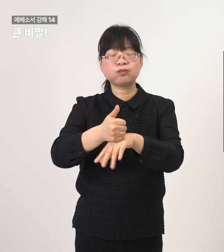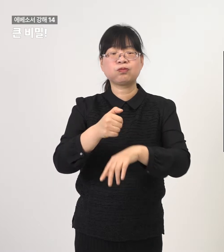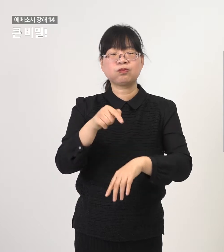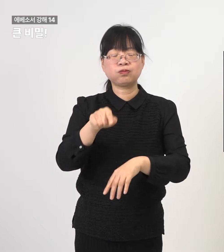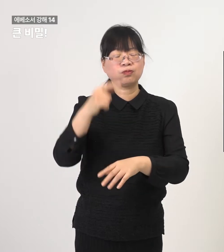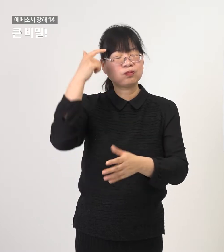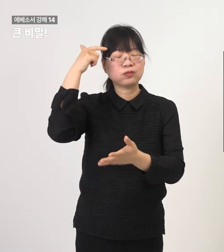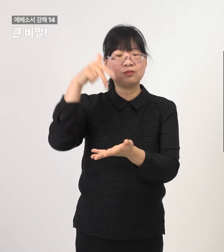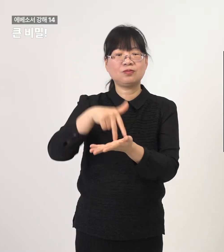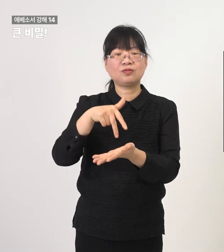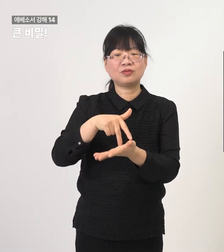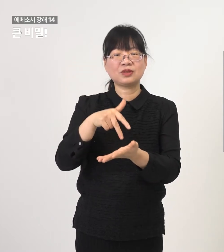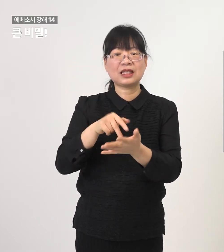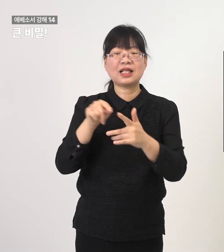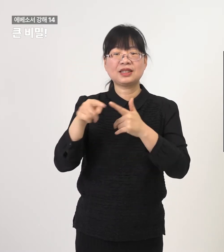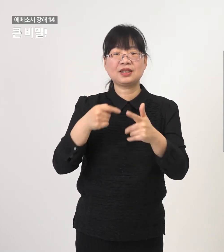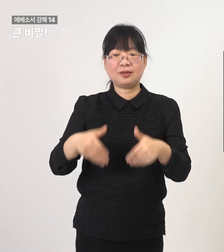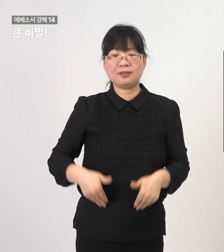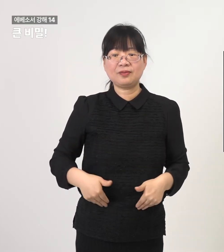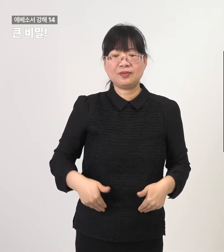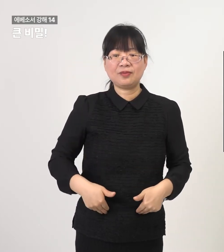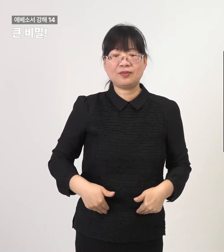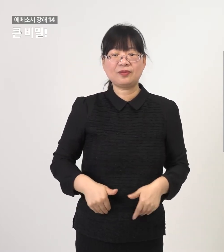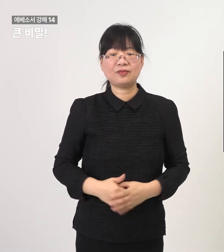종말론적인 관점에서 이해를 가져야 돼요.